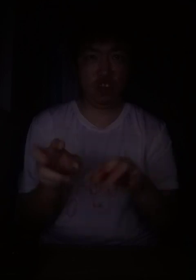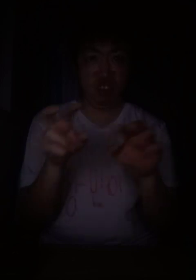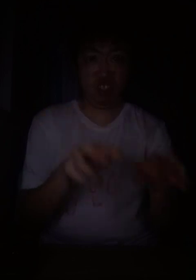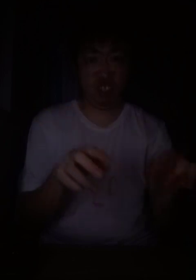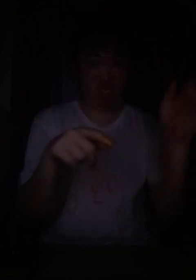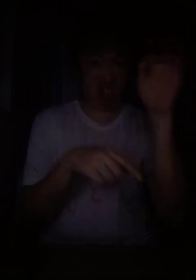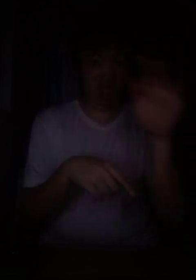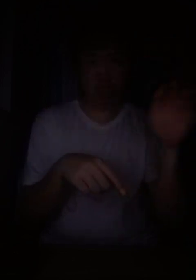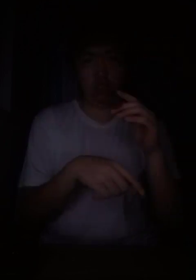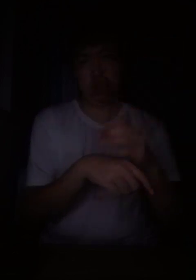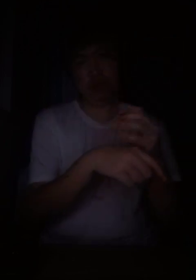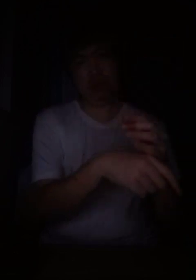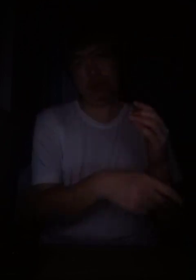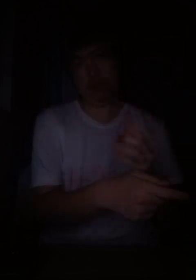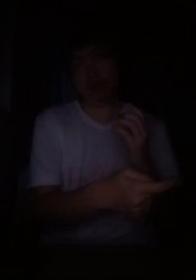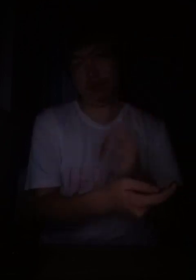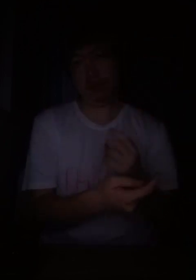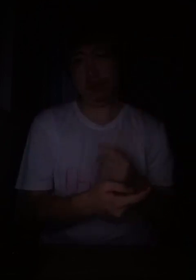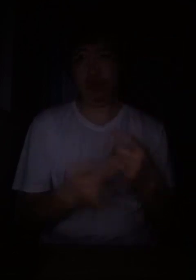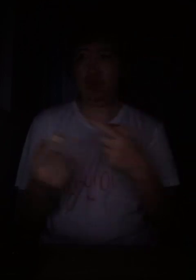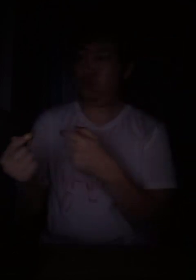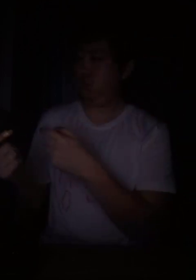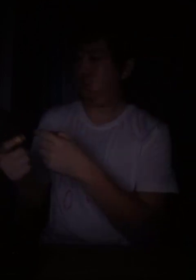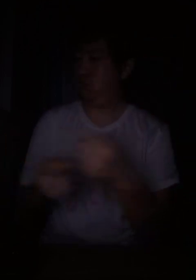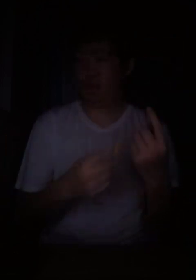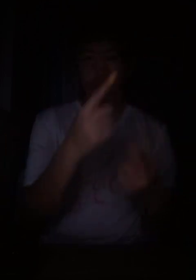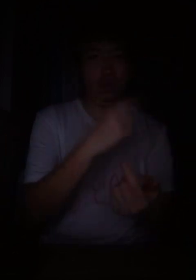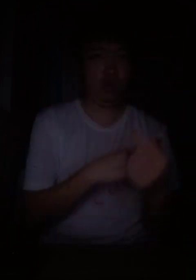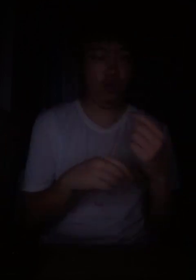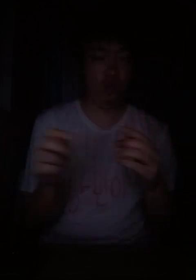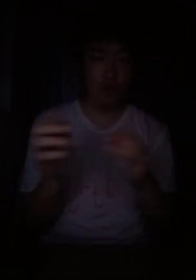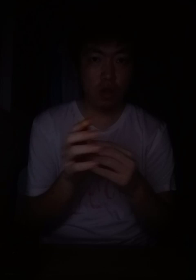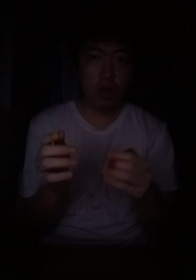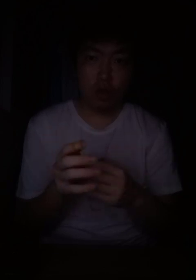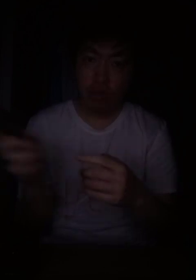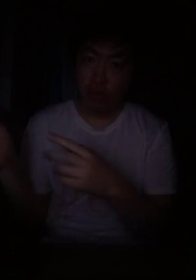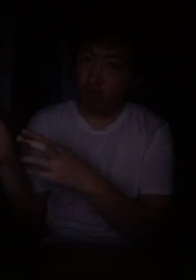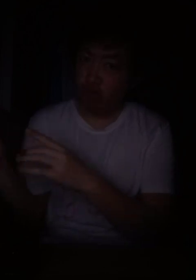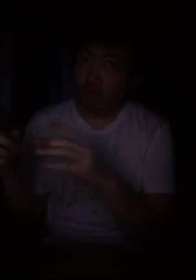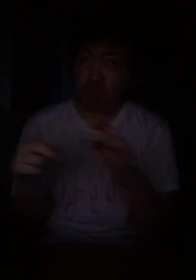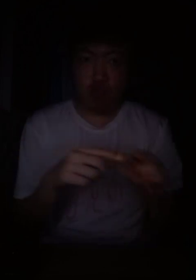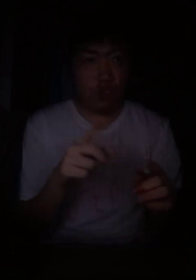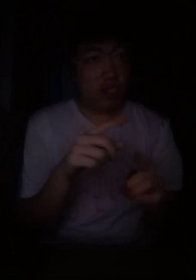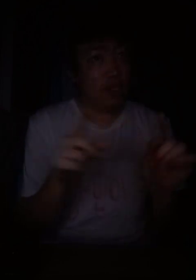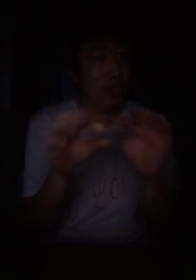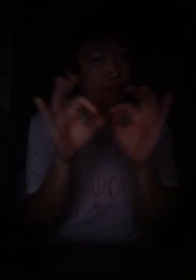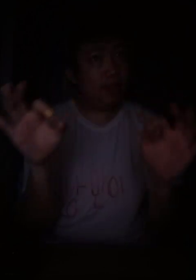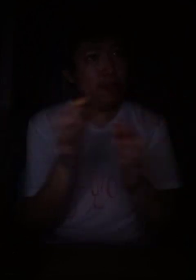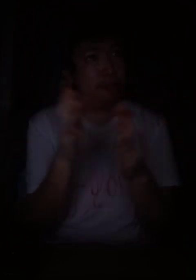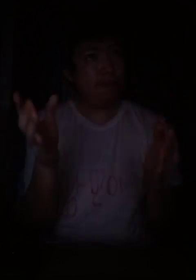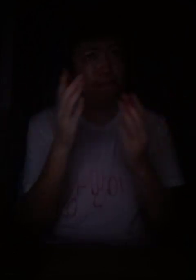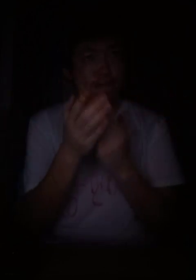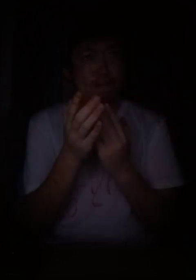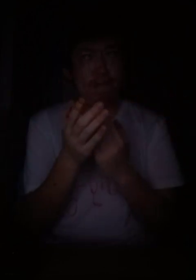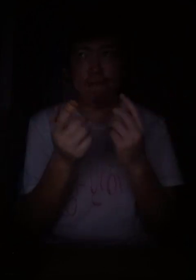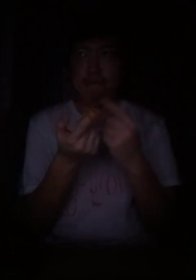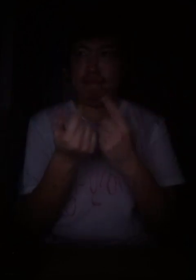자주 일어나긴 하지만 네. 가장 많이 일어나는 때는 그 명절을 전후로 해서 큰 돈을 벌어들이기 위해서 네. 투견이